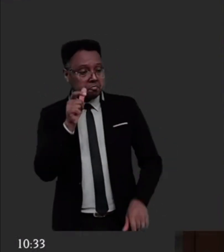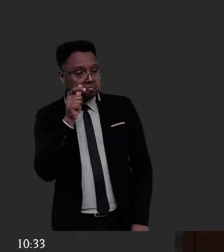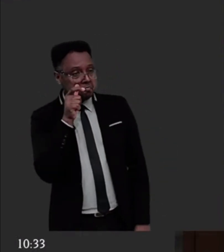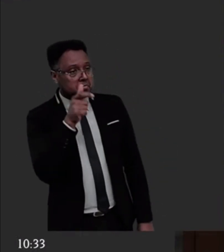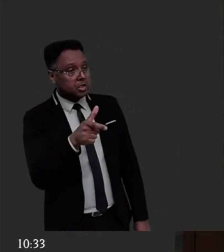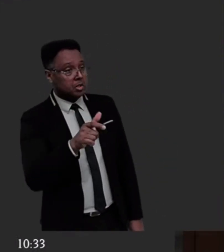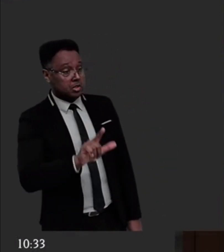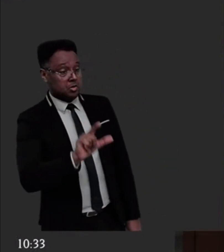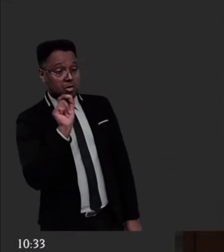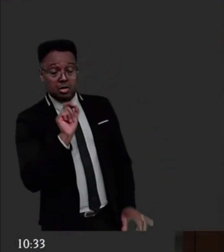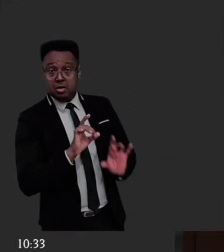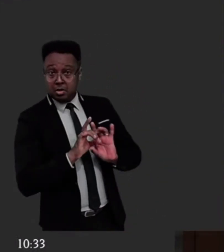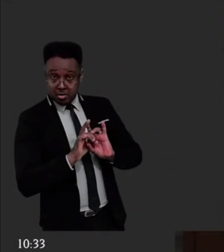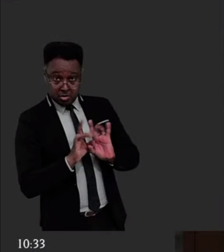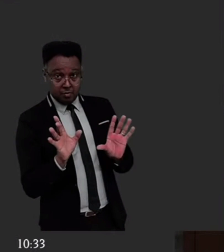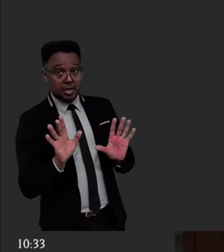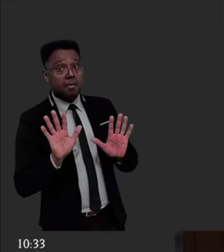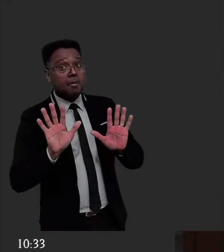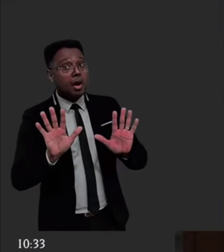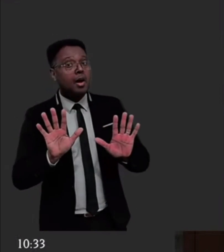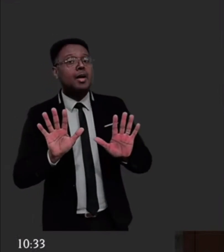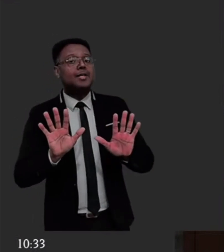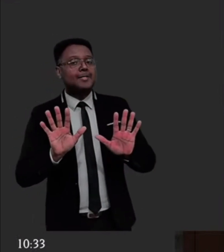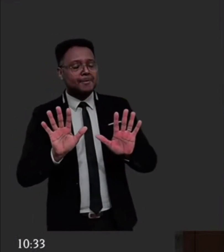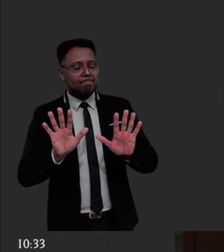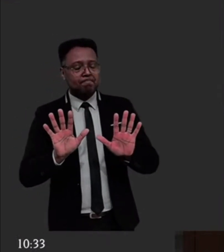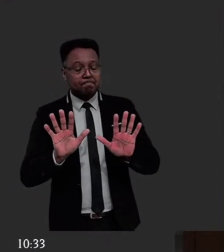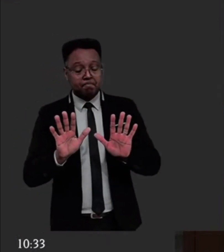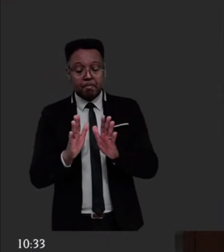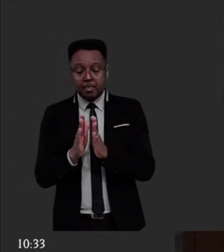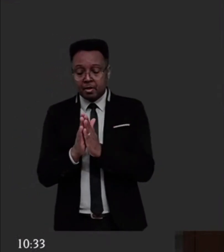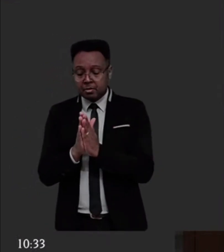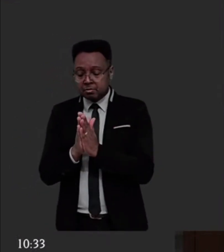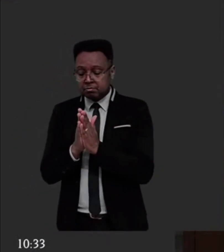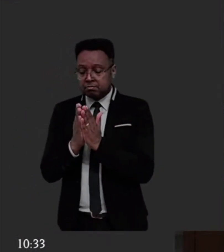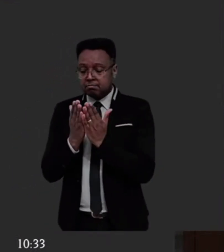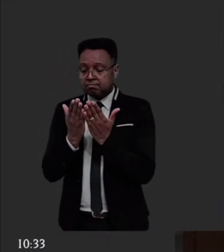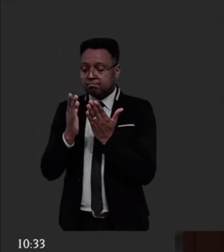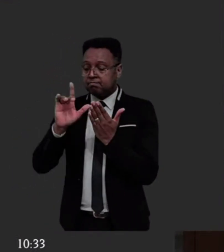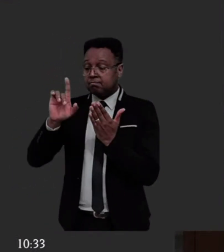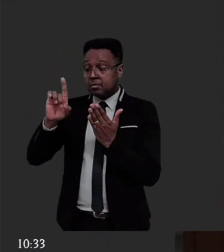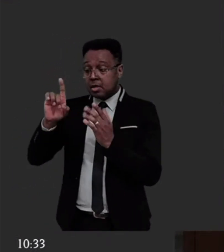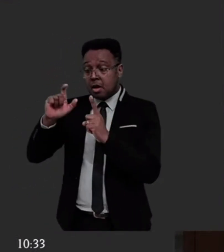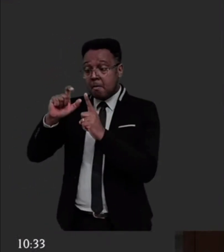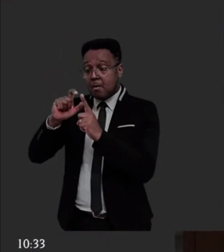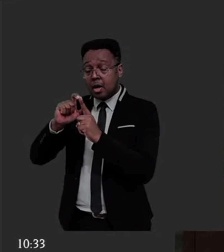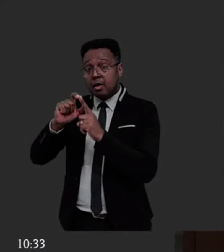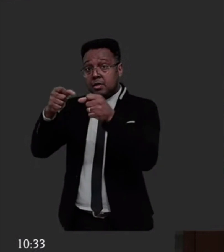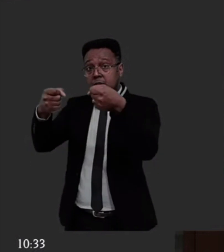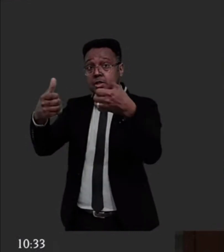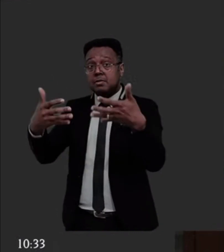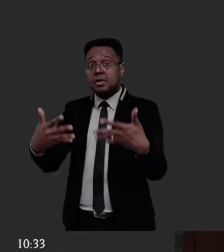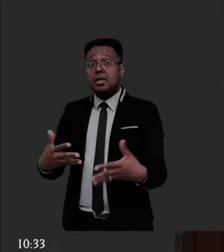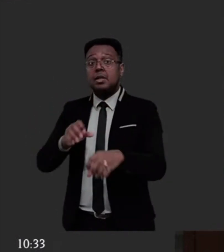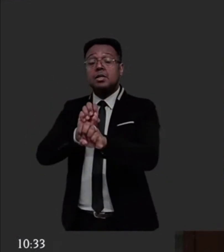Mas lembremos que a palavra de Deus em tudo nos ensina a estarmos voltados